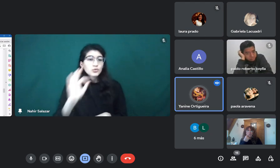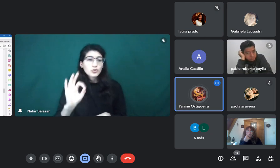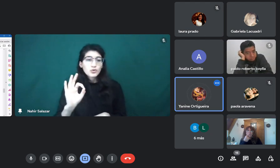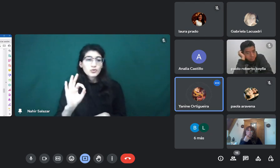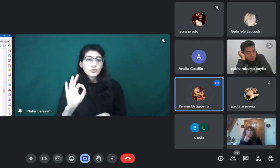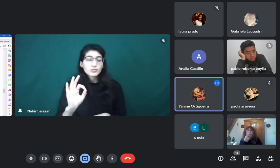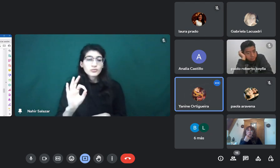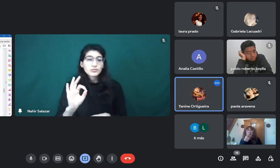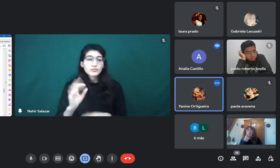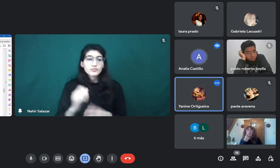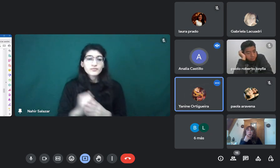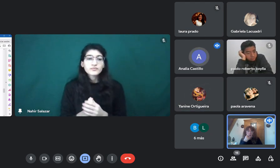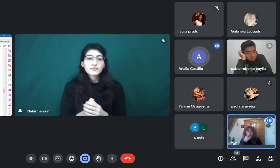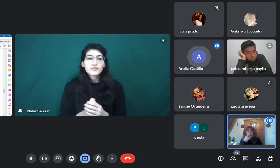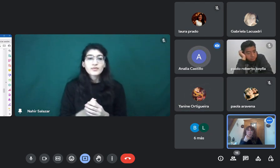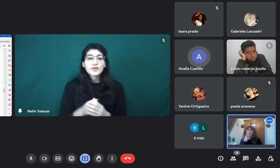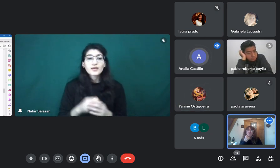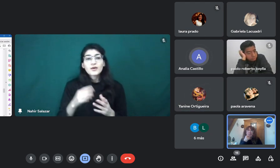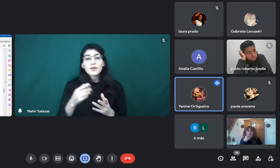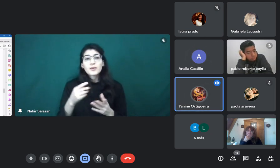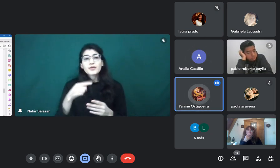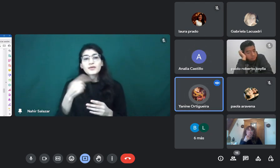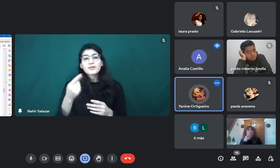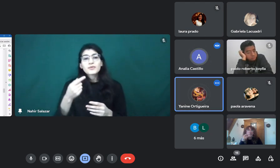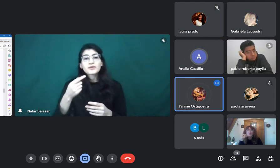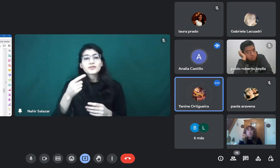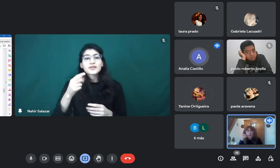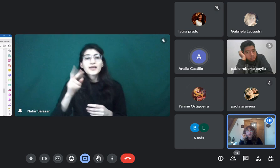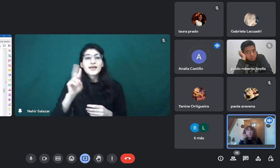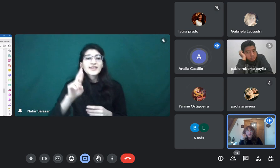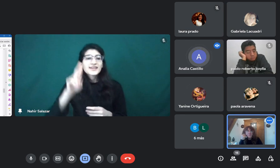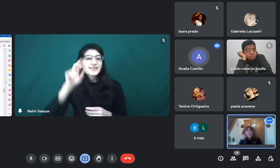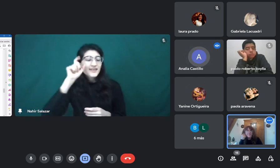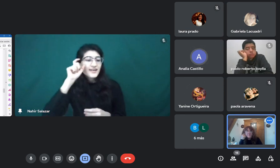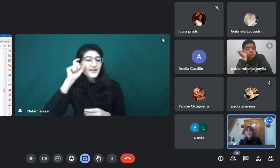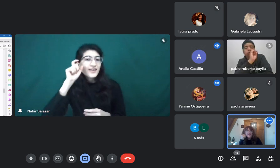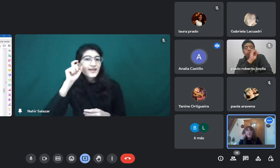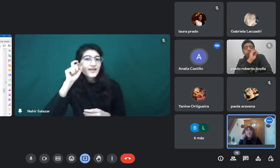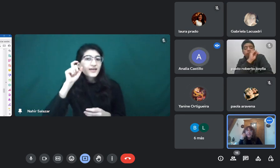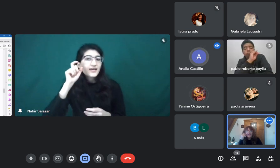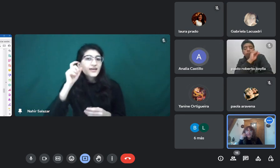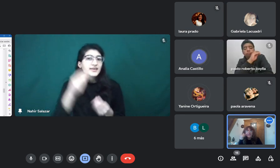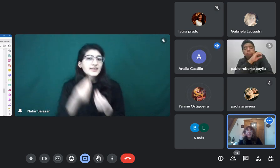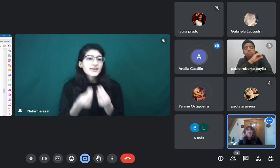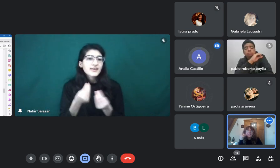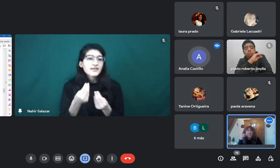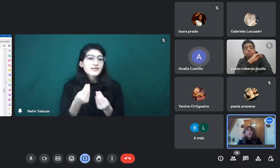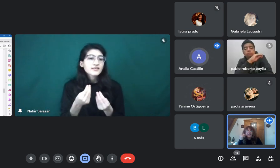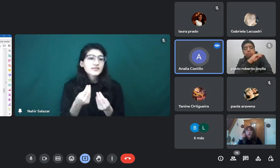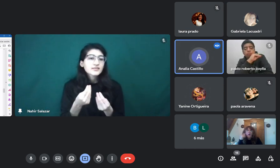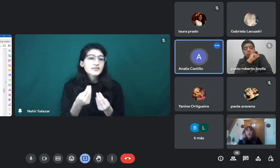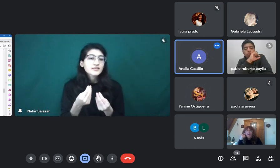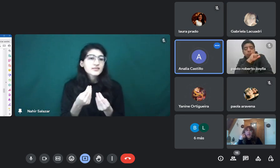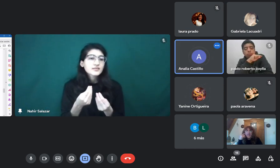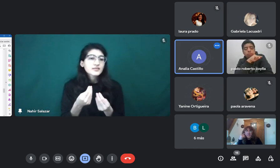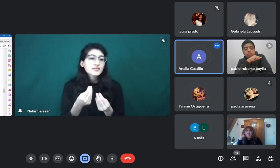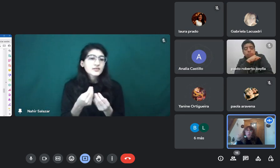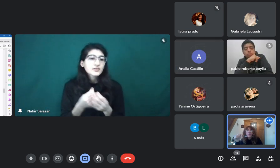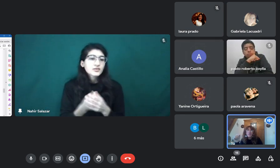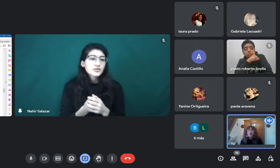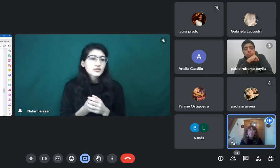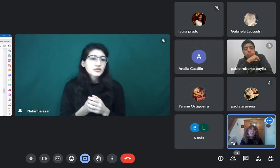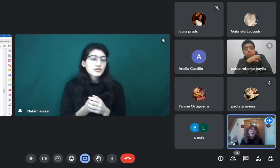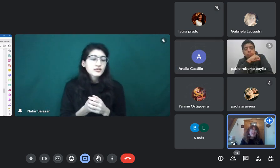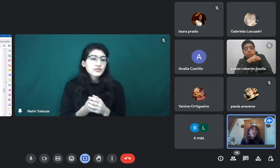Asegurar. En un verbo. Asegurar. Para un verbo. Segundo. No sé si. ¿Está bien? Sí. En,